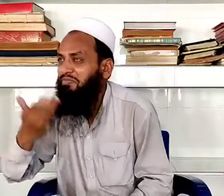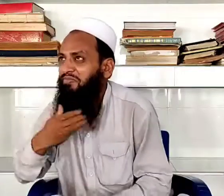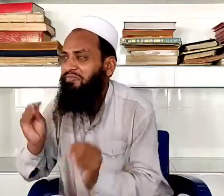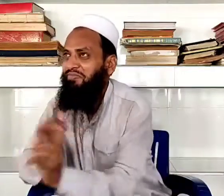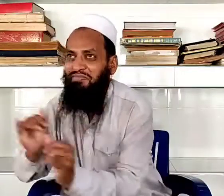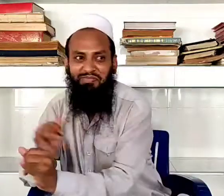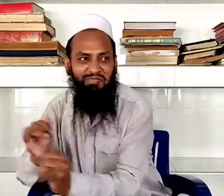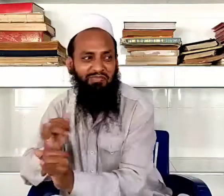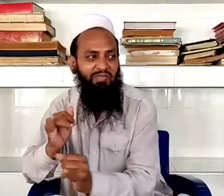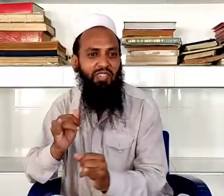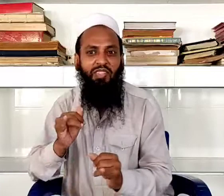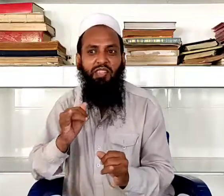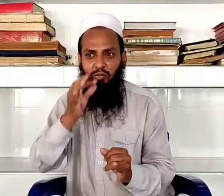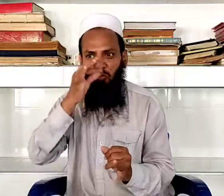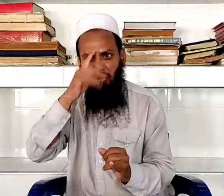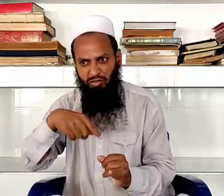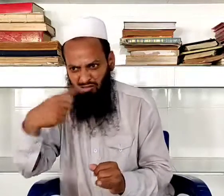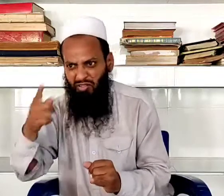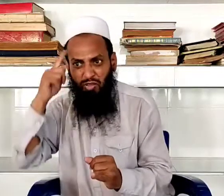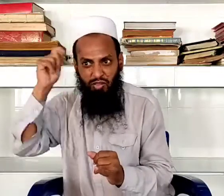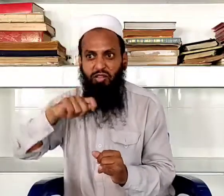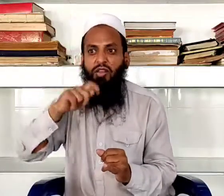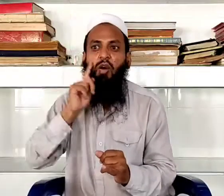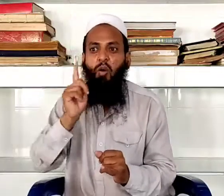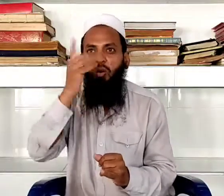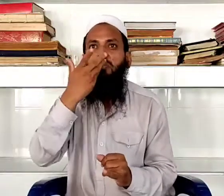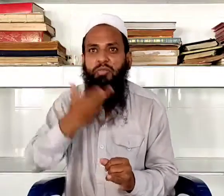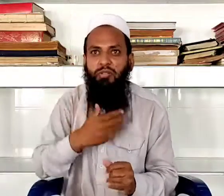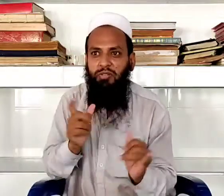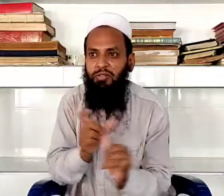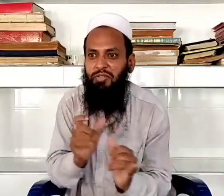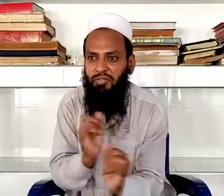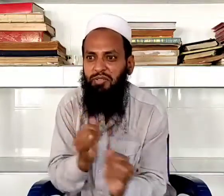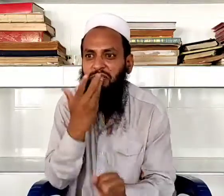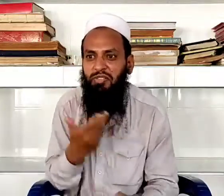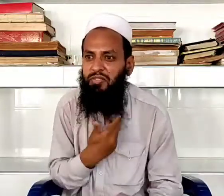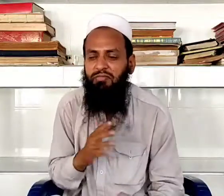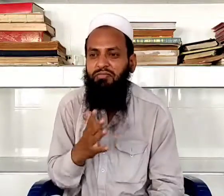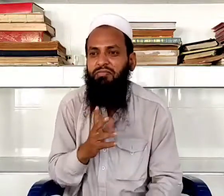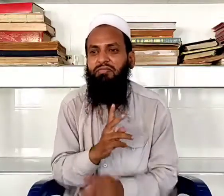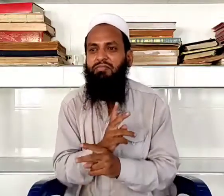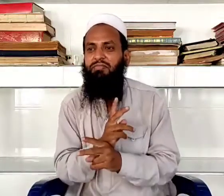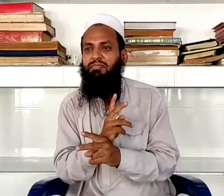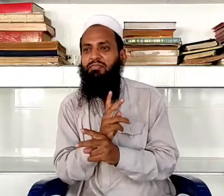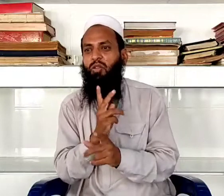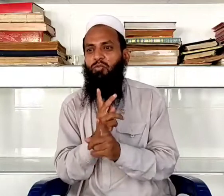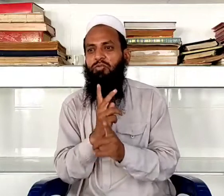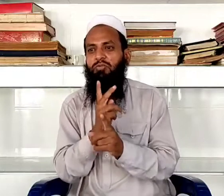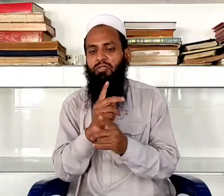हैं और दोरे दामाद इस तरह ने के जनाबे नबी करीम सल्लल्लाहु अलैहि